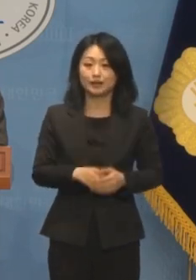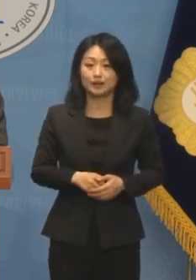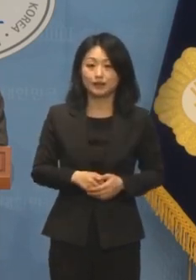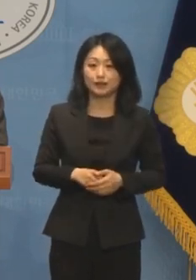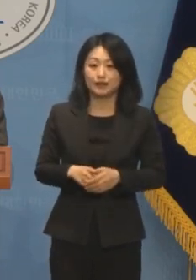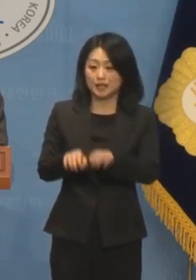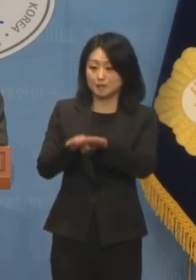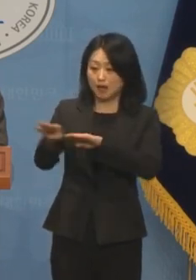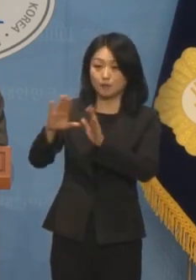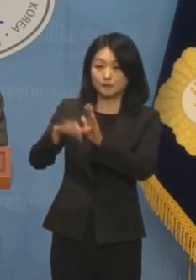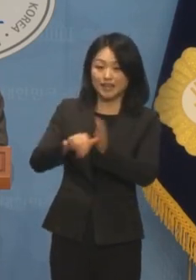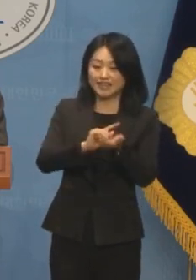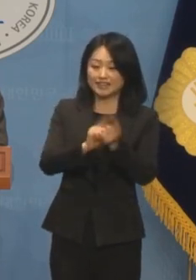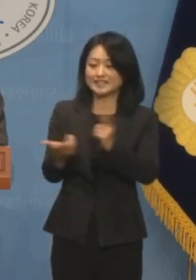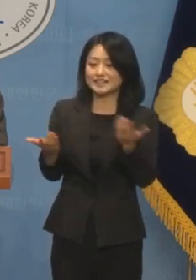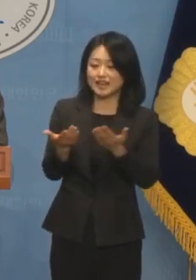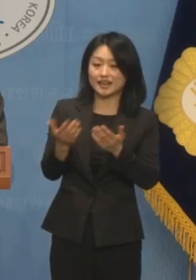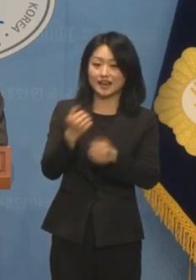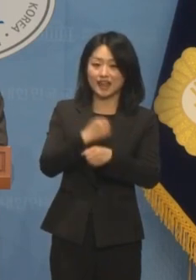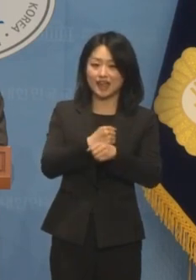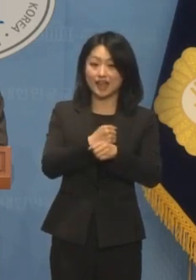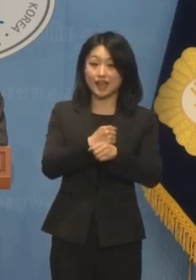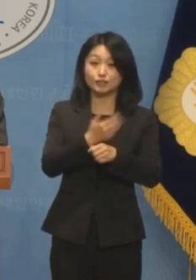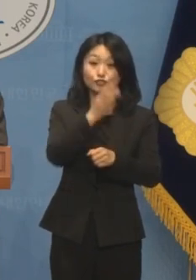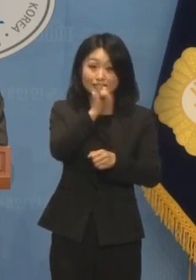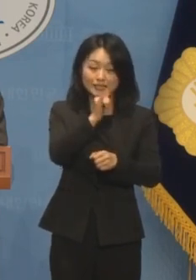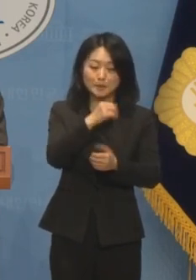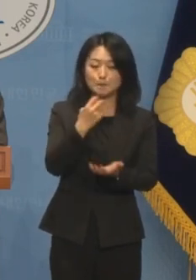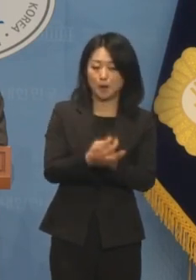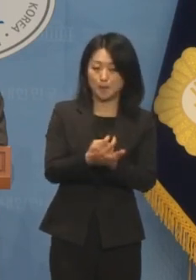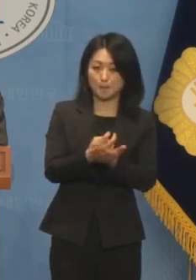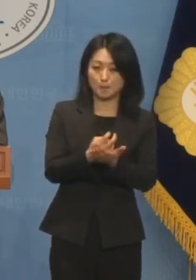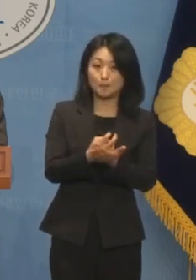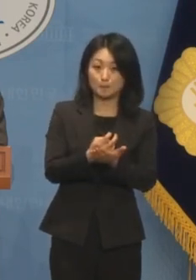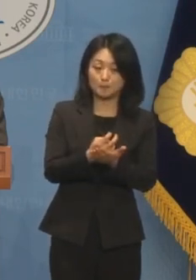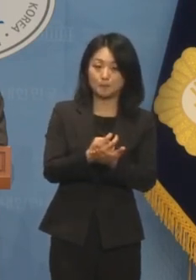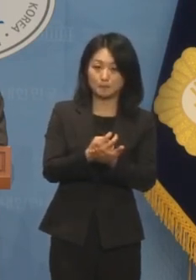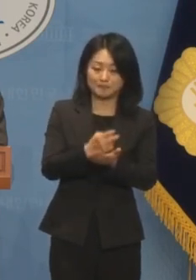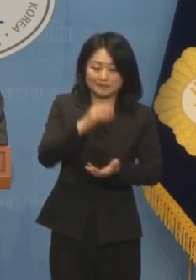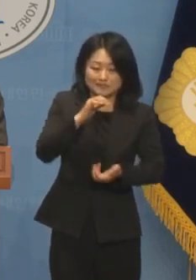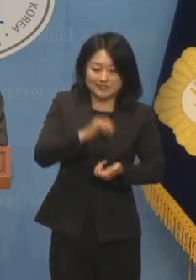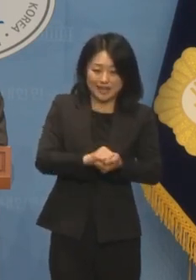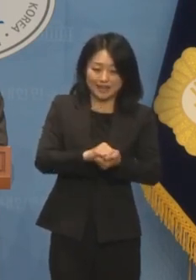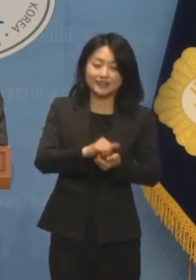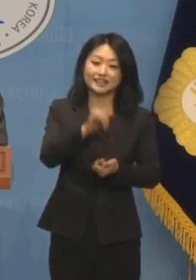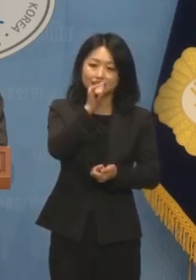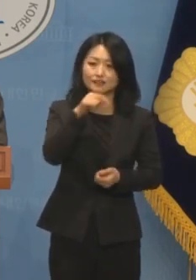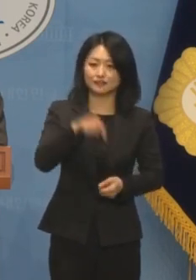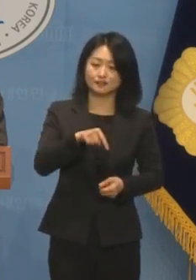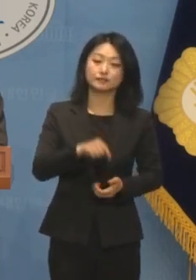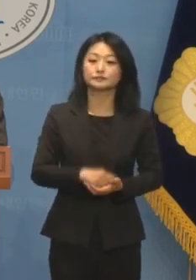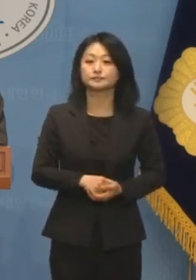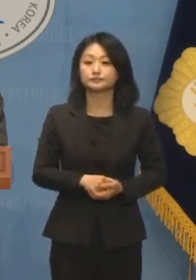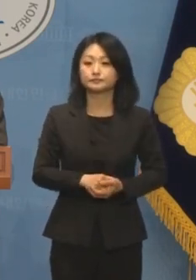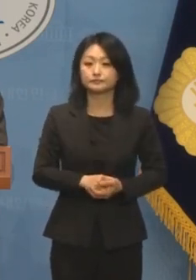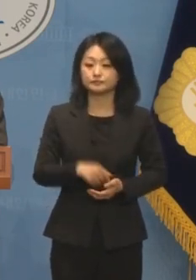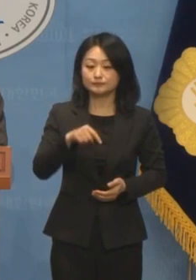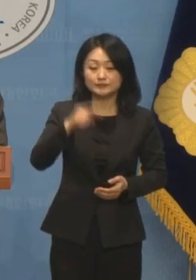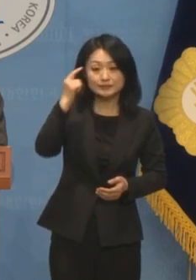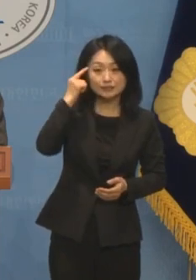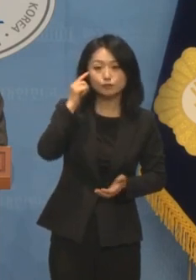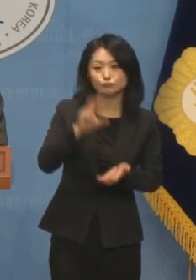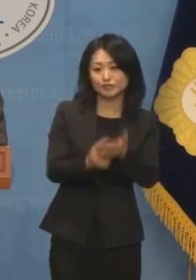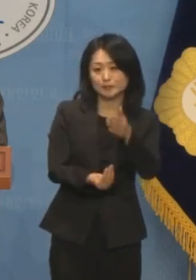대체근로를 허용하는 등 노동자들의 권리를 무력화시키는 법안을 제안하기도 했던 곳입니다. 공익위원들의 인식이